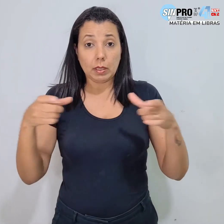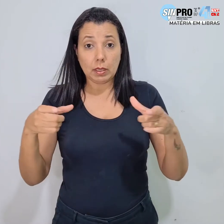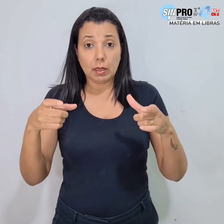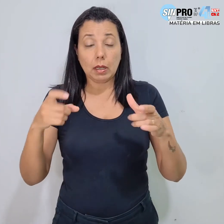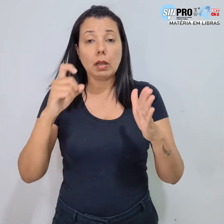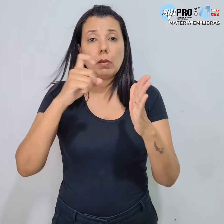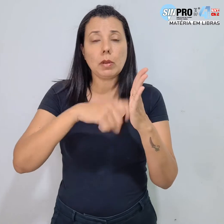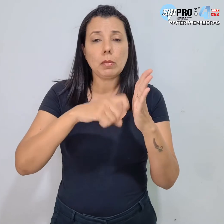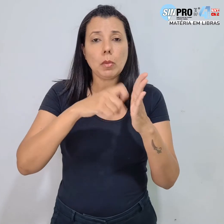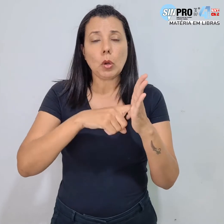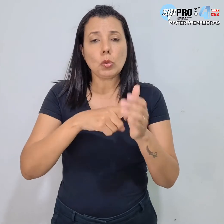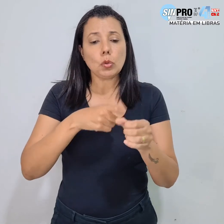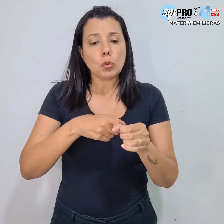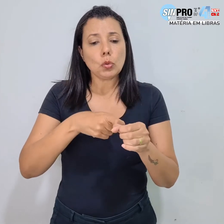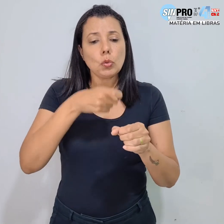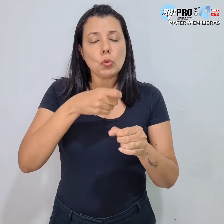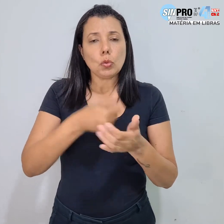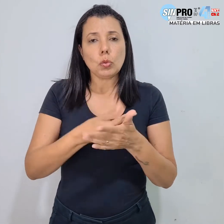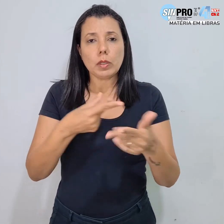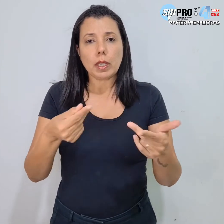aumentar a alíquota sobre os lucros bancários